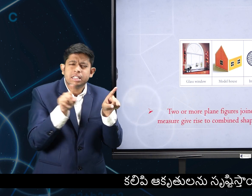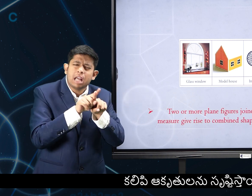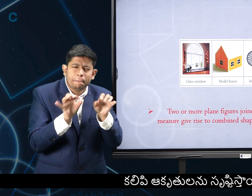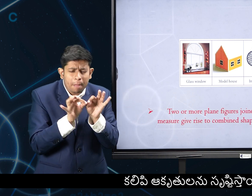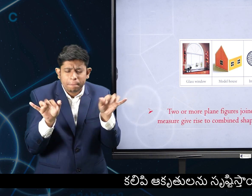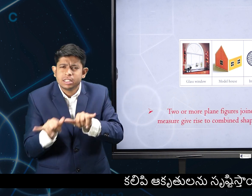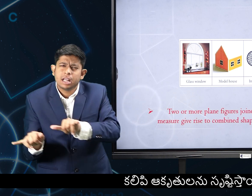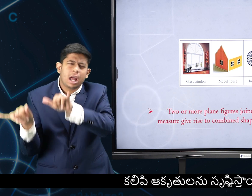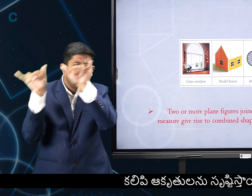ఆకృతులను సృష్టిస్తాయి.